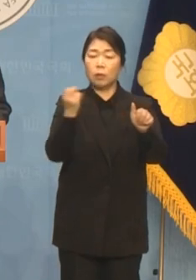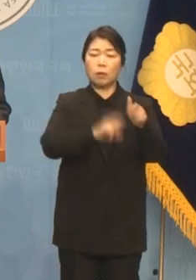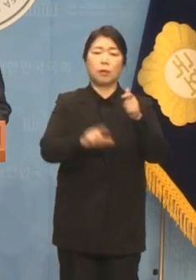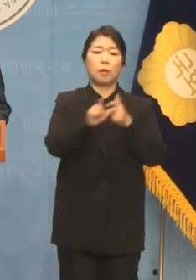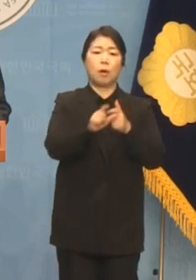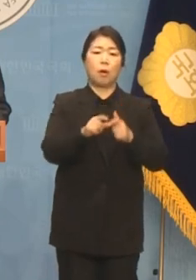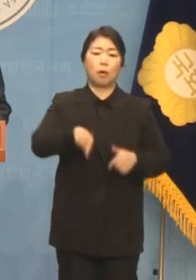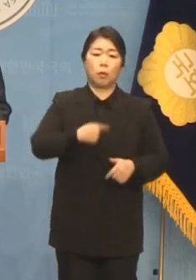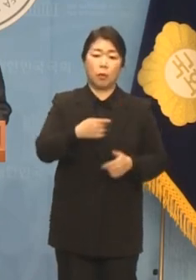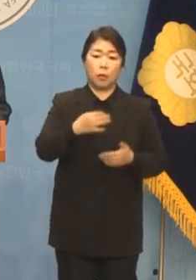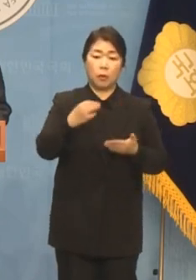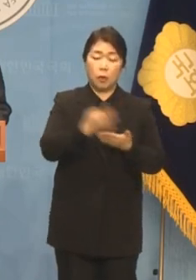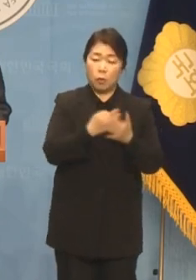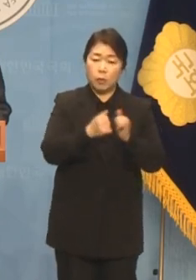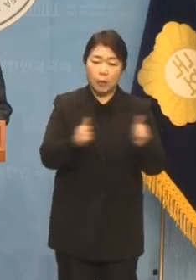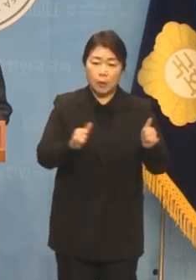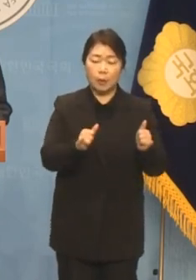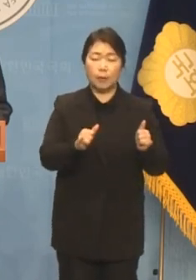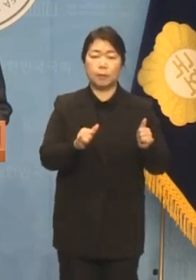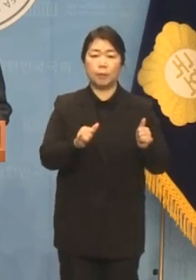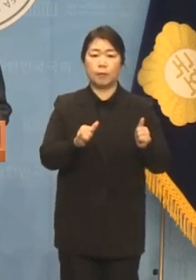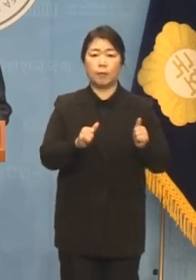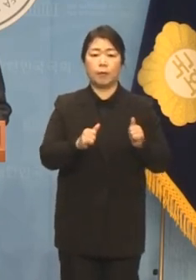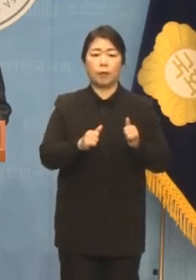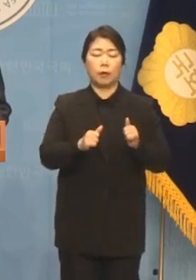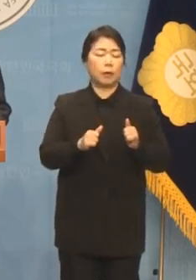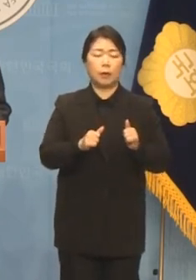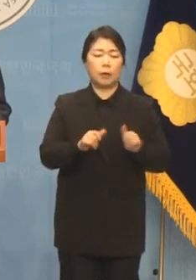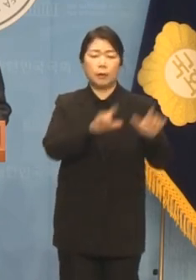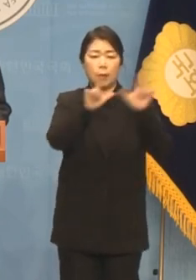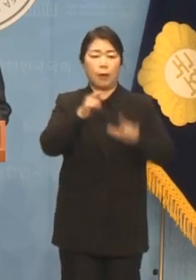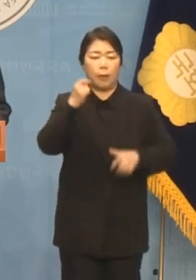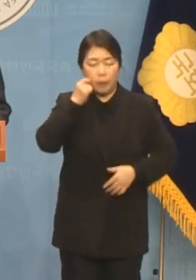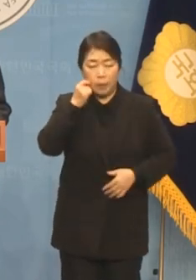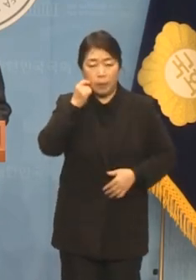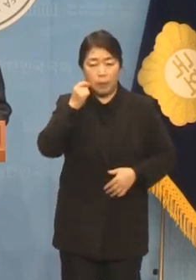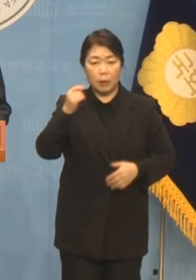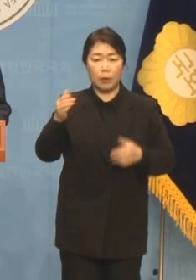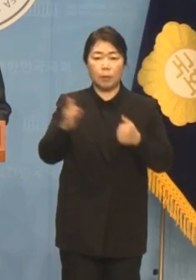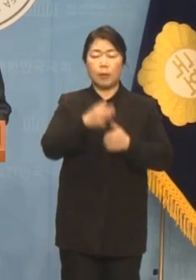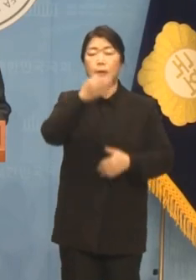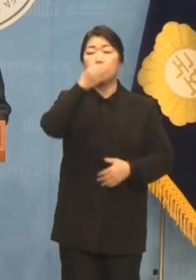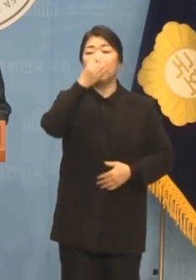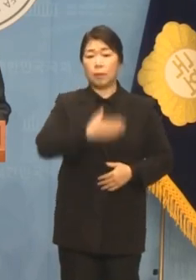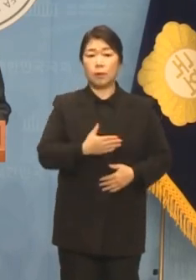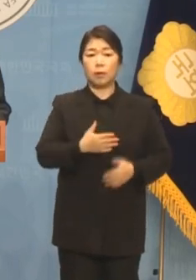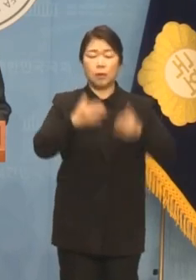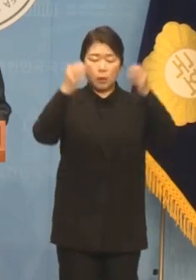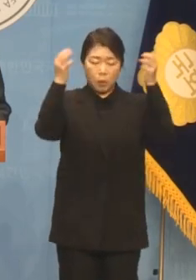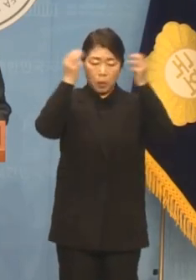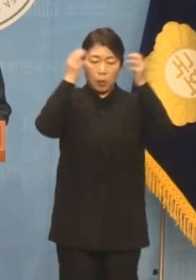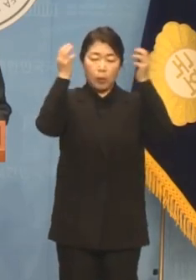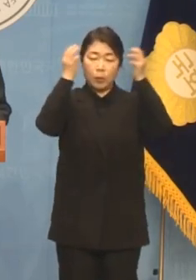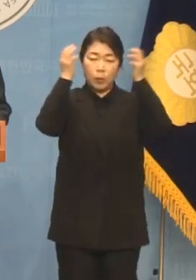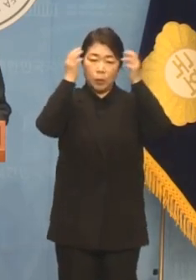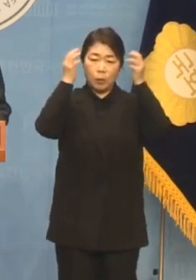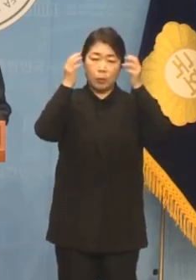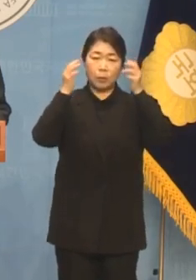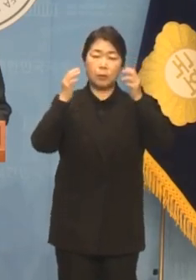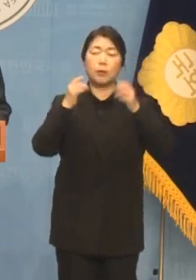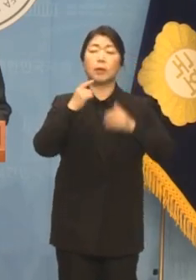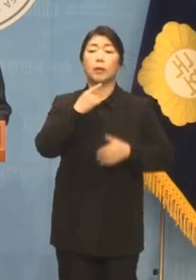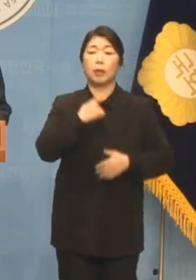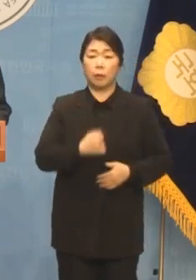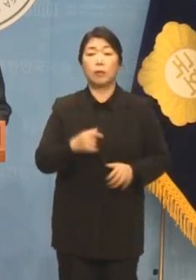소상공인 자영업자들은 도저히 생계를 이어가기 마저 힘든 고통의 수렁으로 떨어질